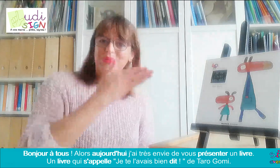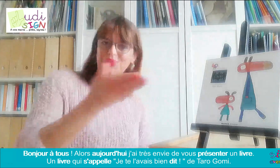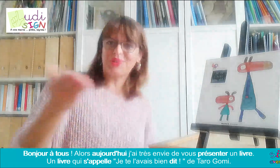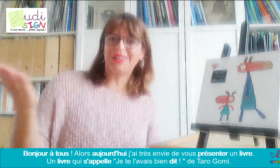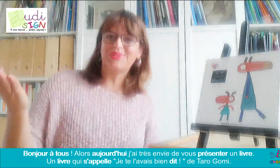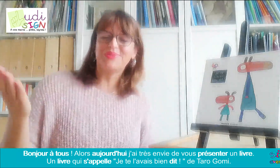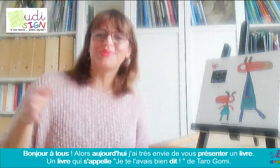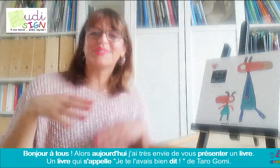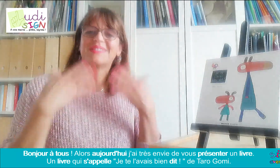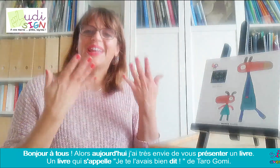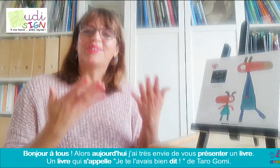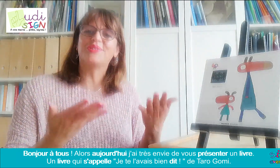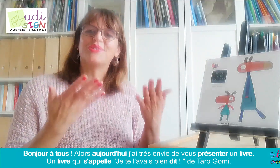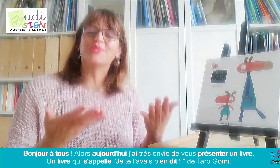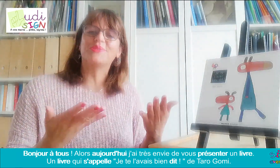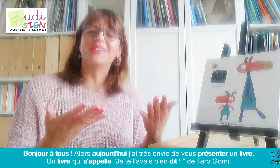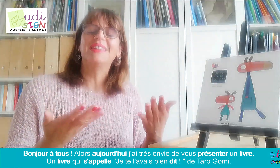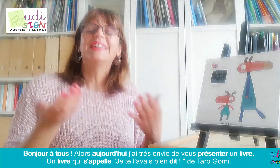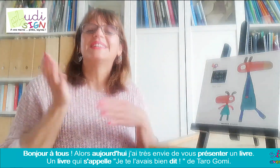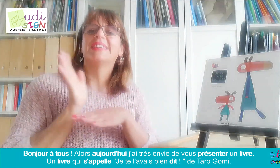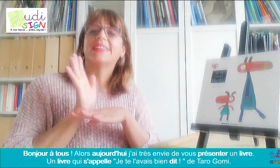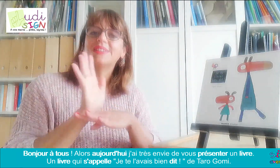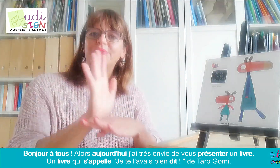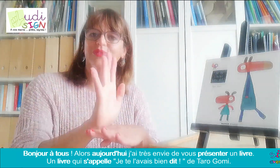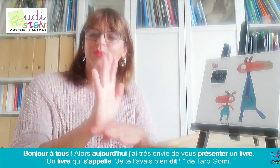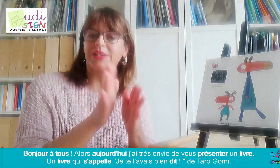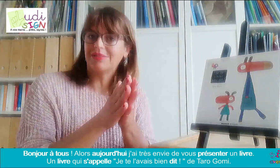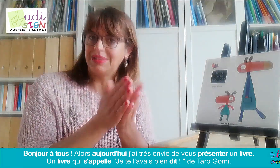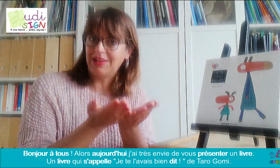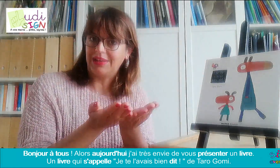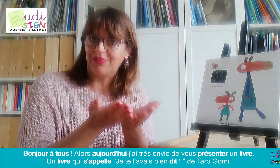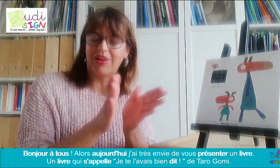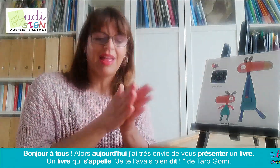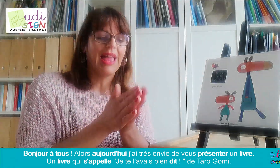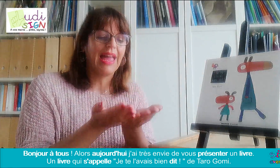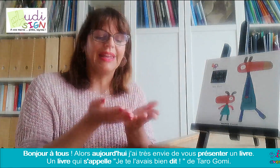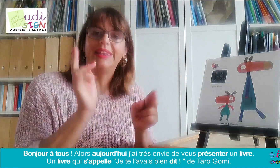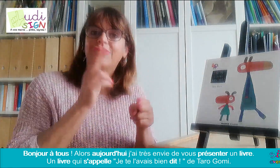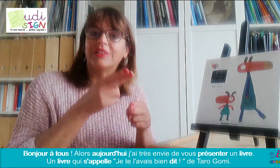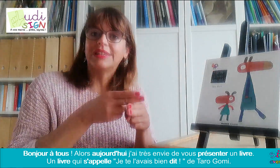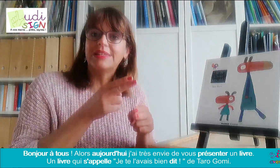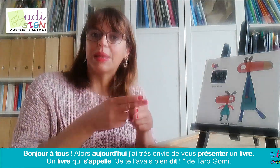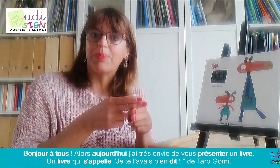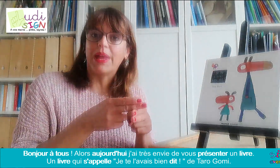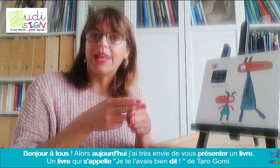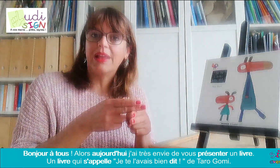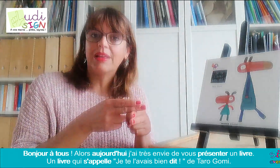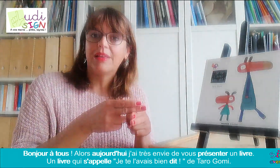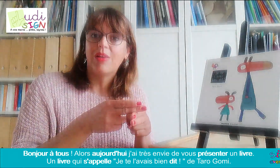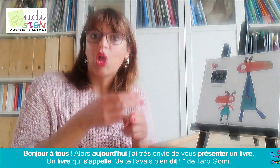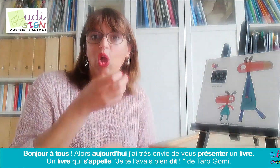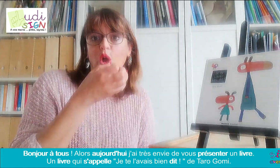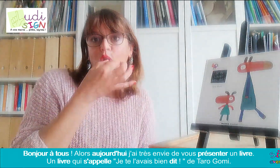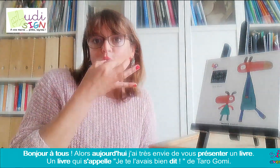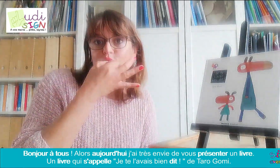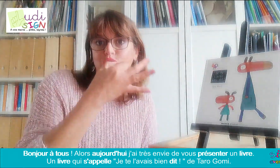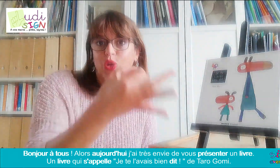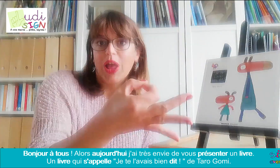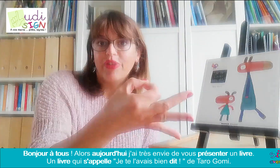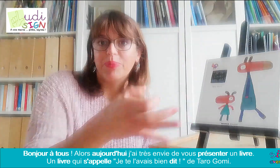Bonjour à tous. Alors aujourd'hui, j'ai très envie de vous présenter un livre. Un livre qui s'appelle « Je te l'avais bien